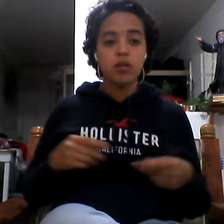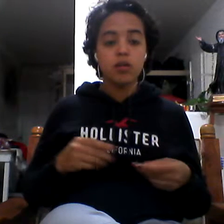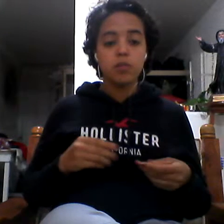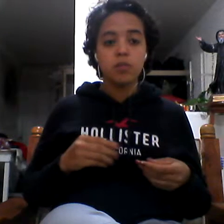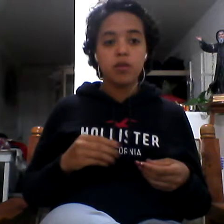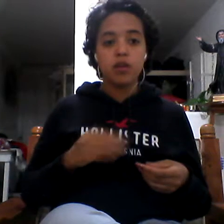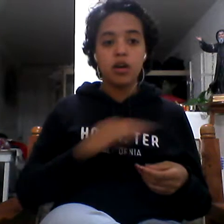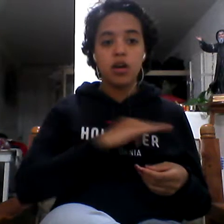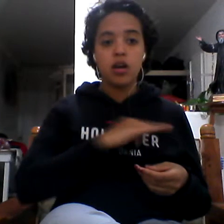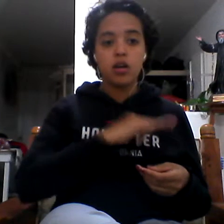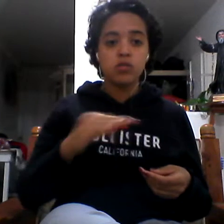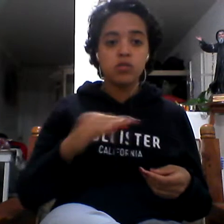puedan llegar lejos.